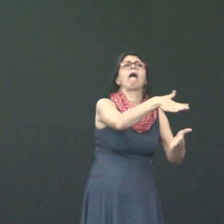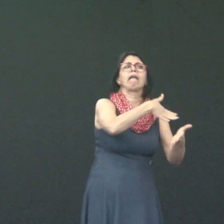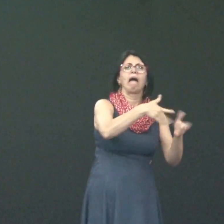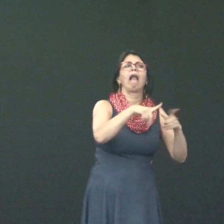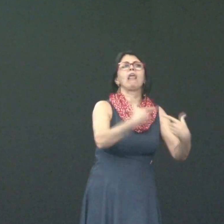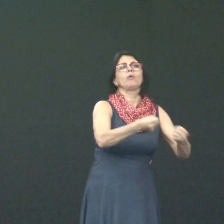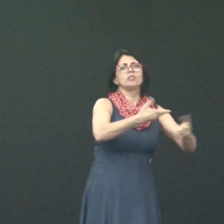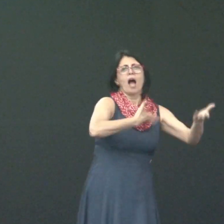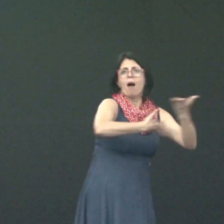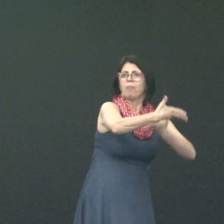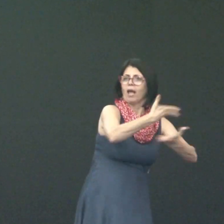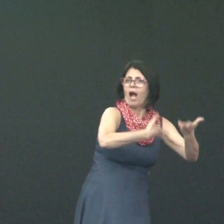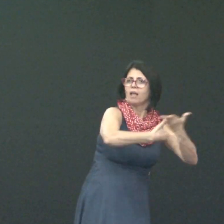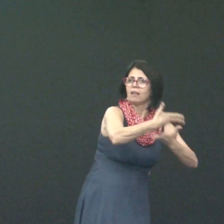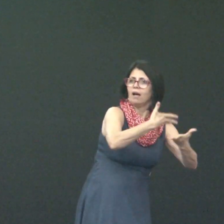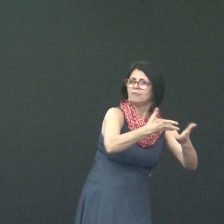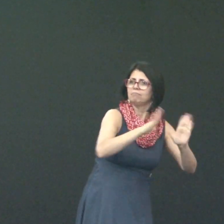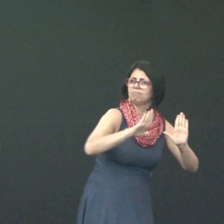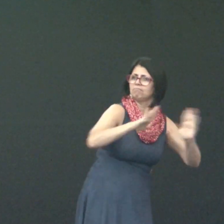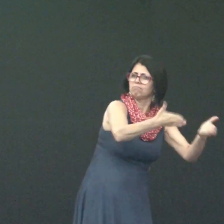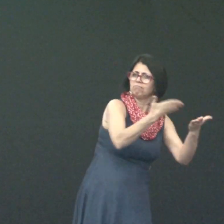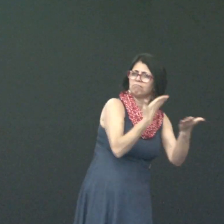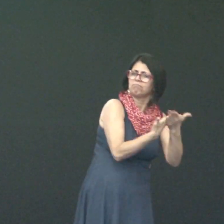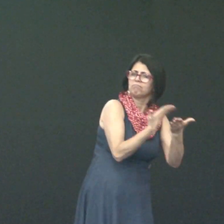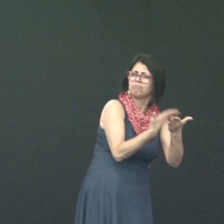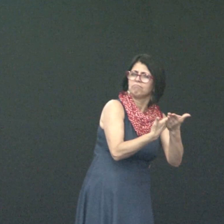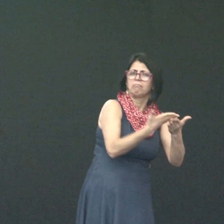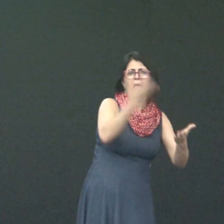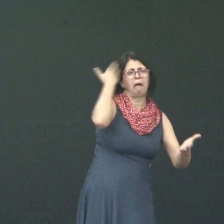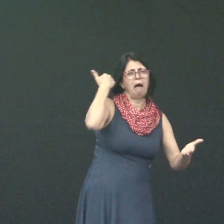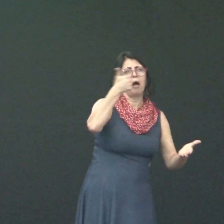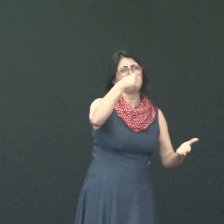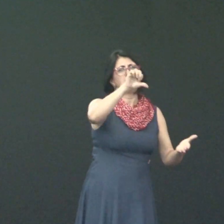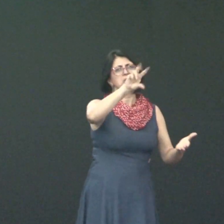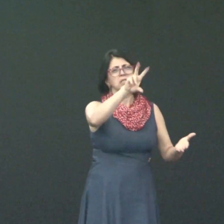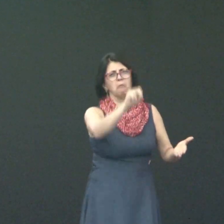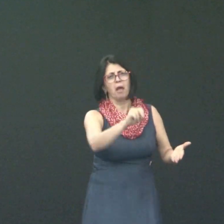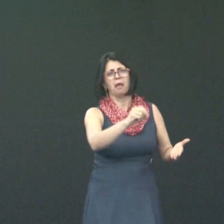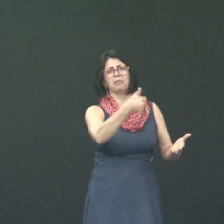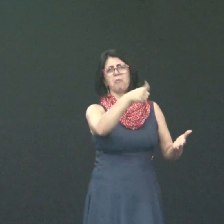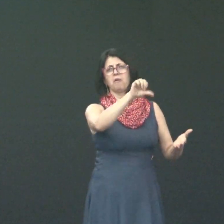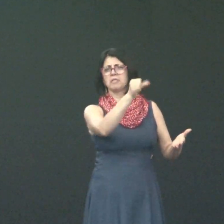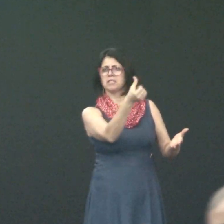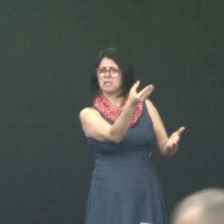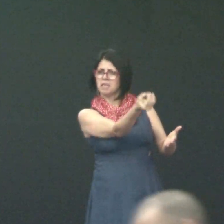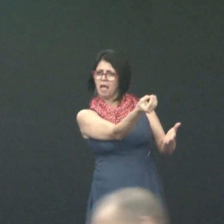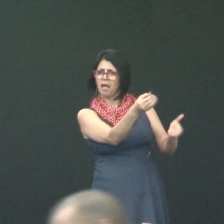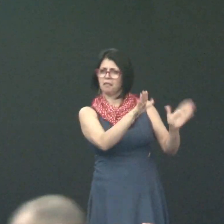eram voltados especificamente na área da linguística. Na década de